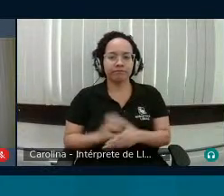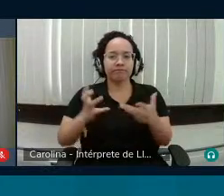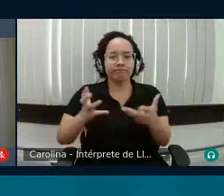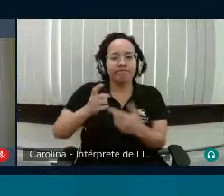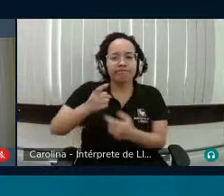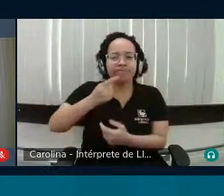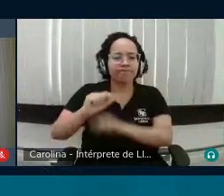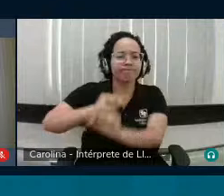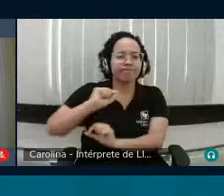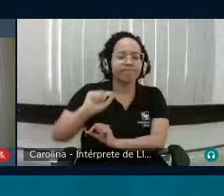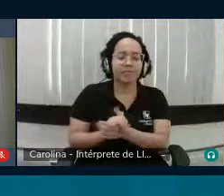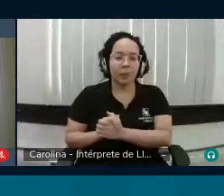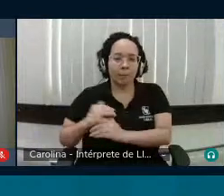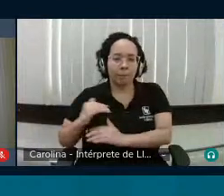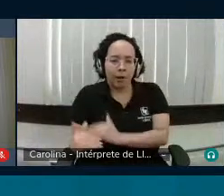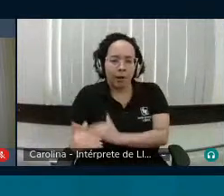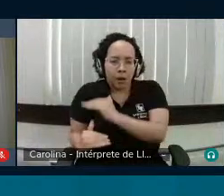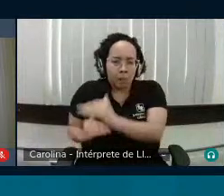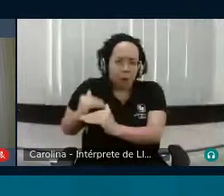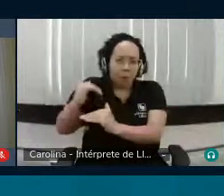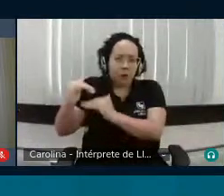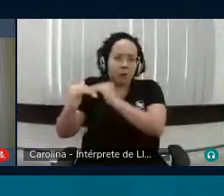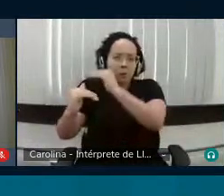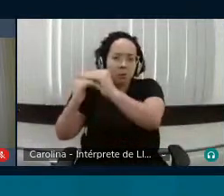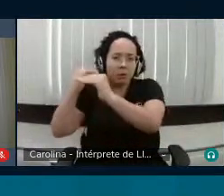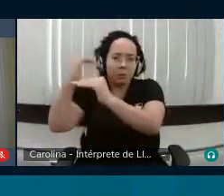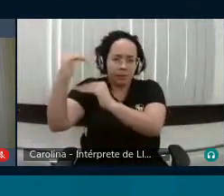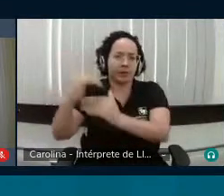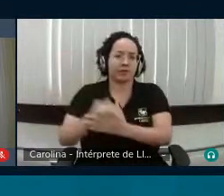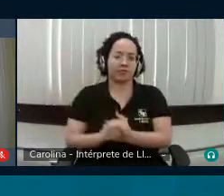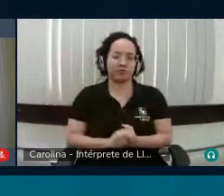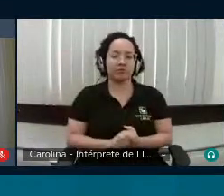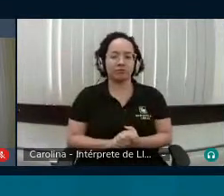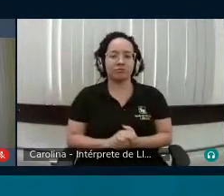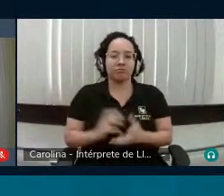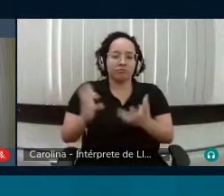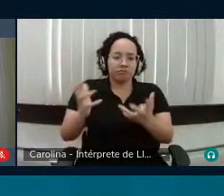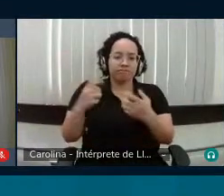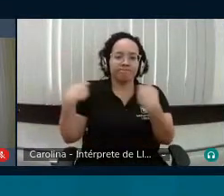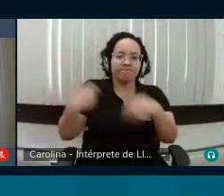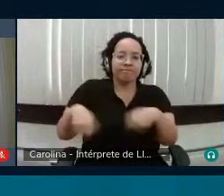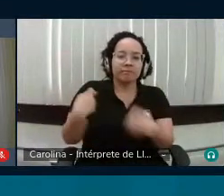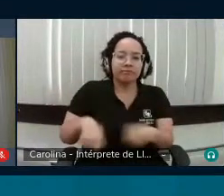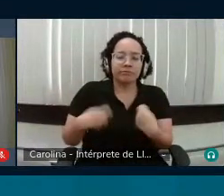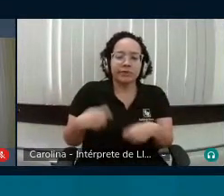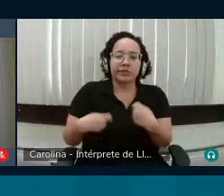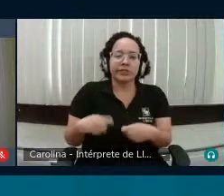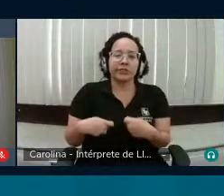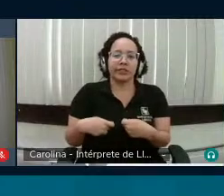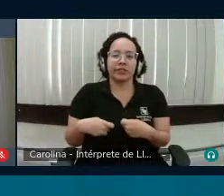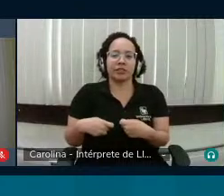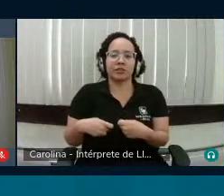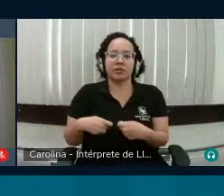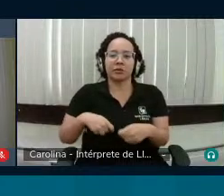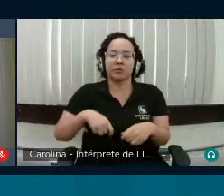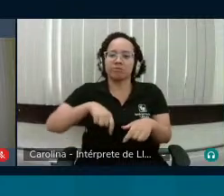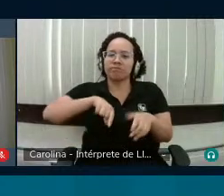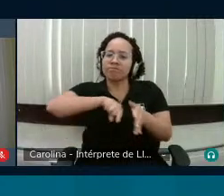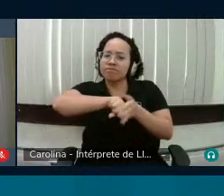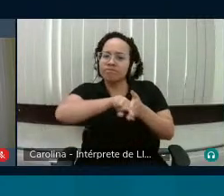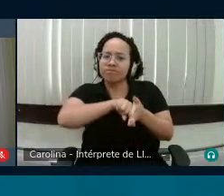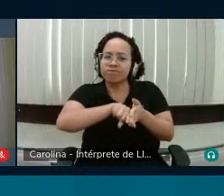um novo patamar, se vocês me permitirem assim, né, se a gente quer isso, a gente precisa investir muito, mas é